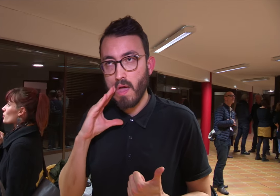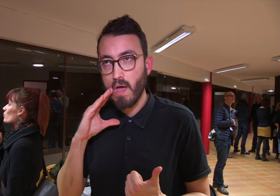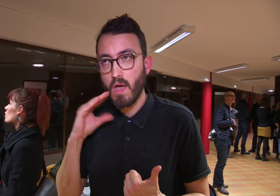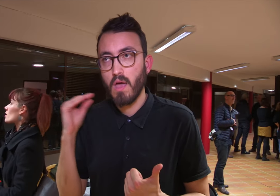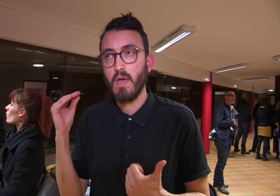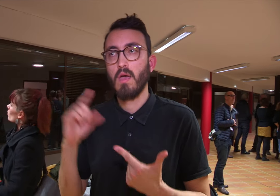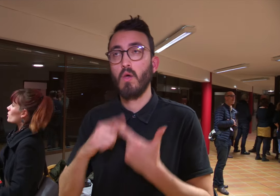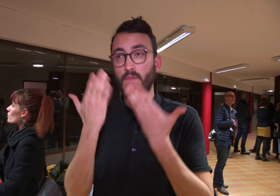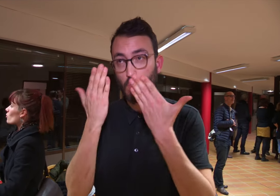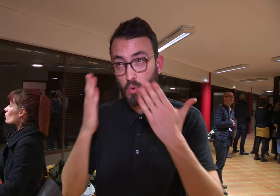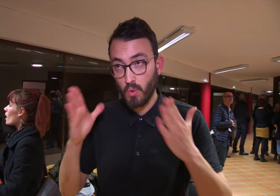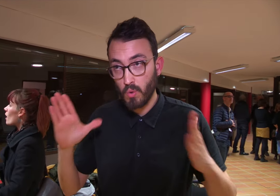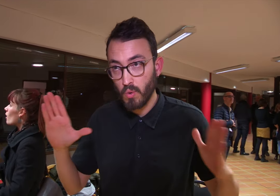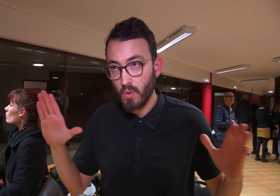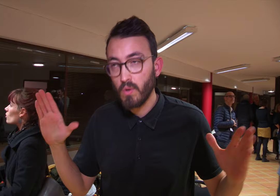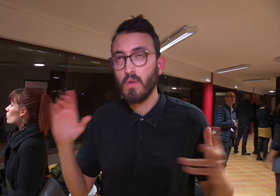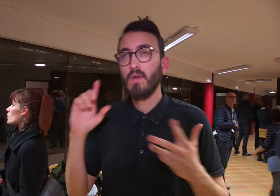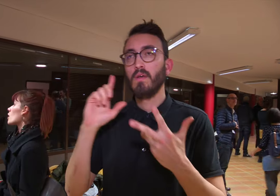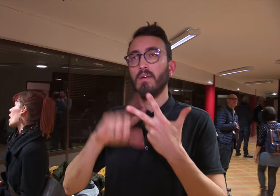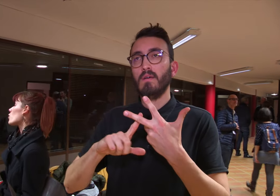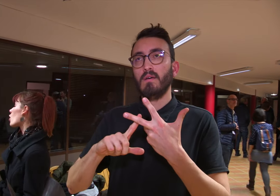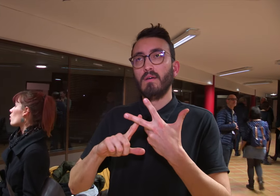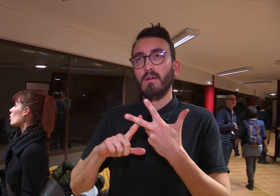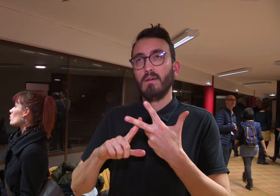Pour résumer tout ça, humain,